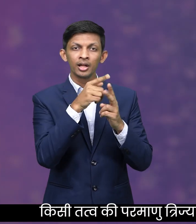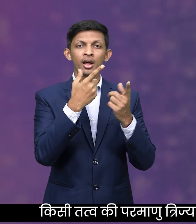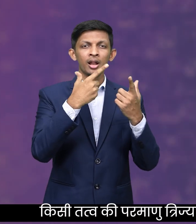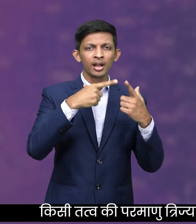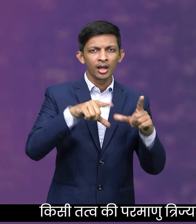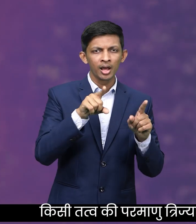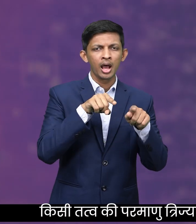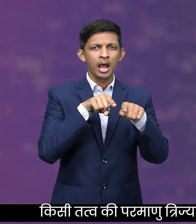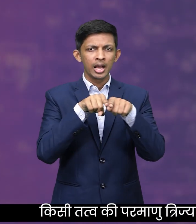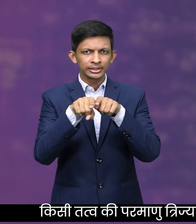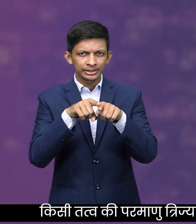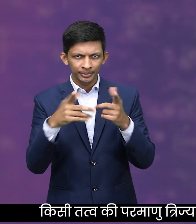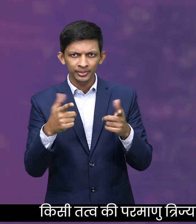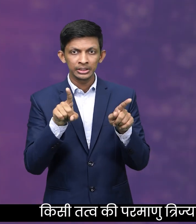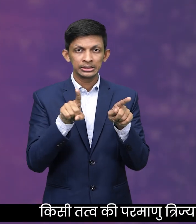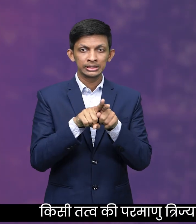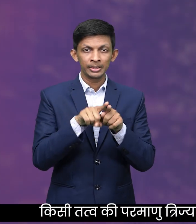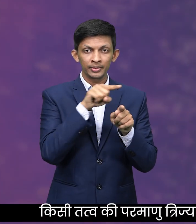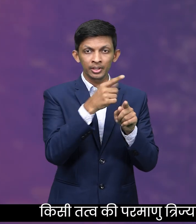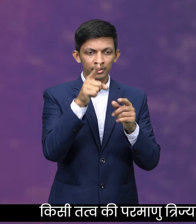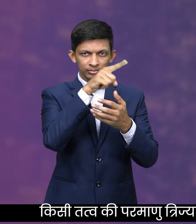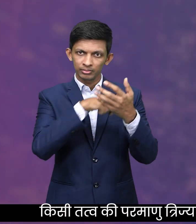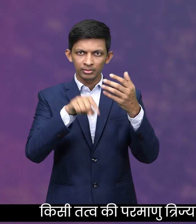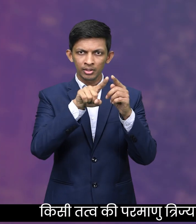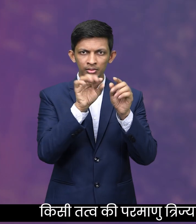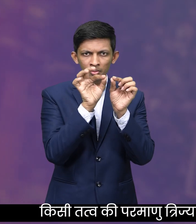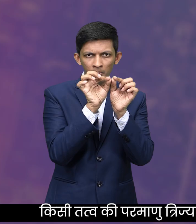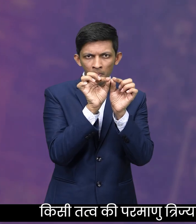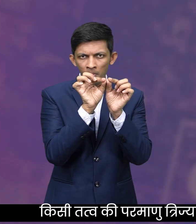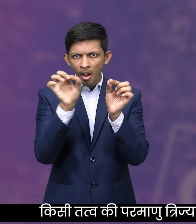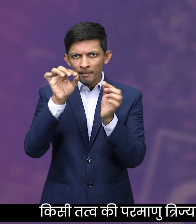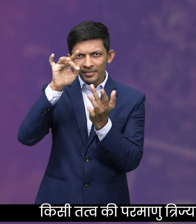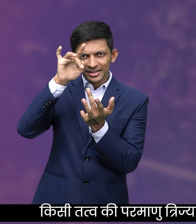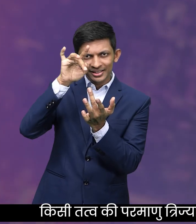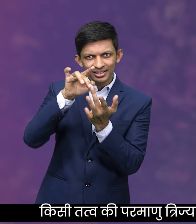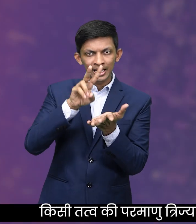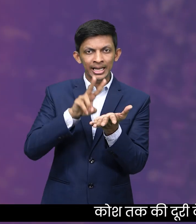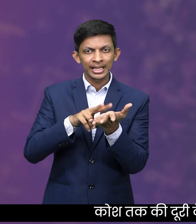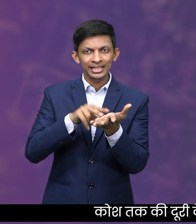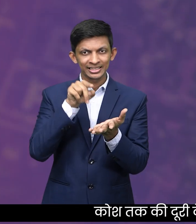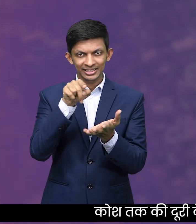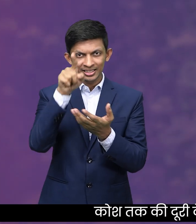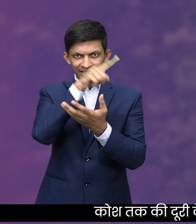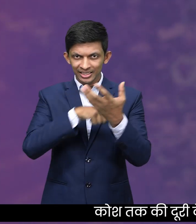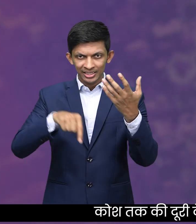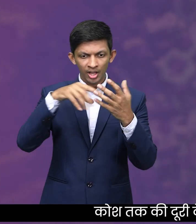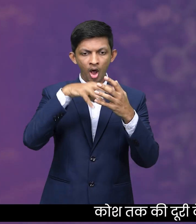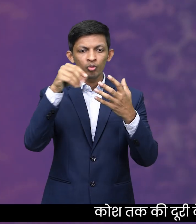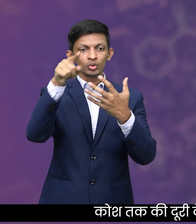को परमाणु के नाभिक के केंद्र से उसके बाह्यतम कोश तक की दूरी के रूप